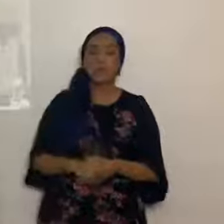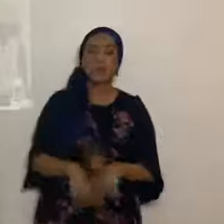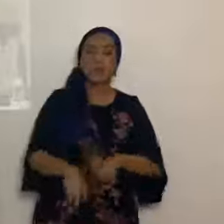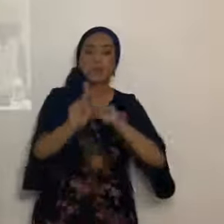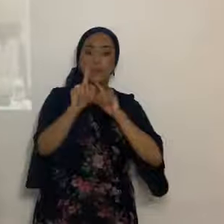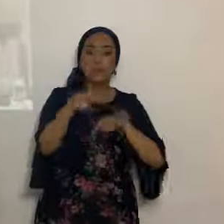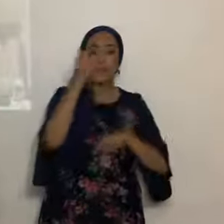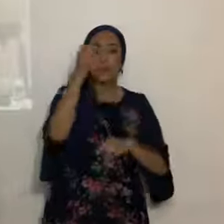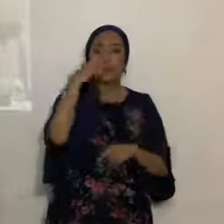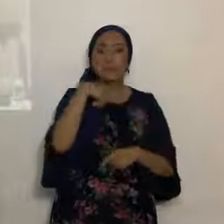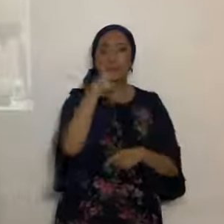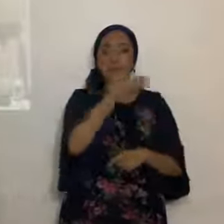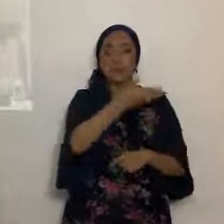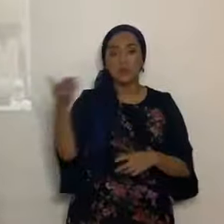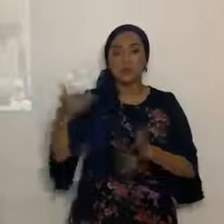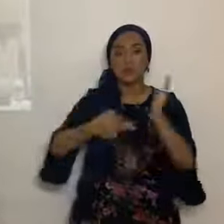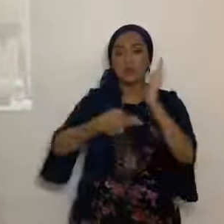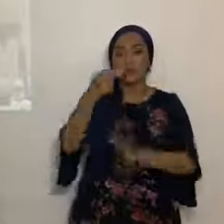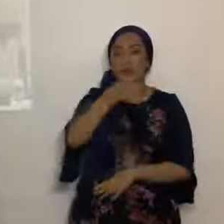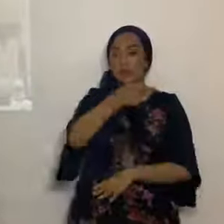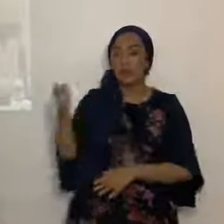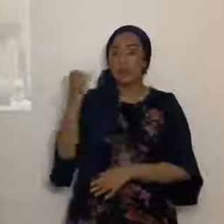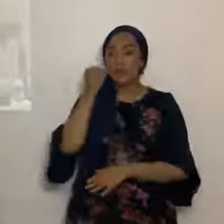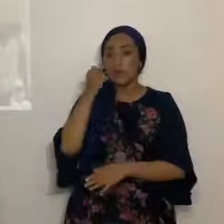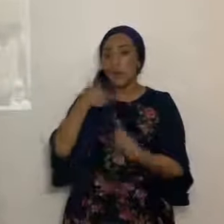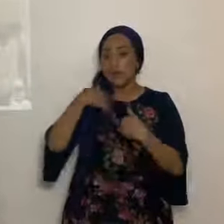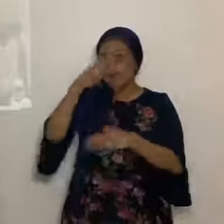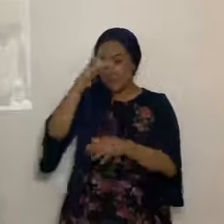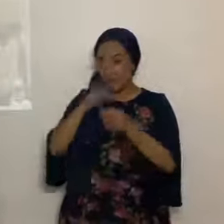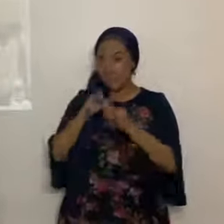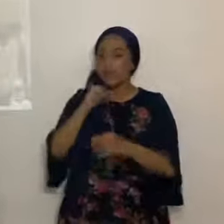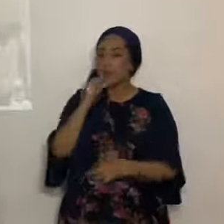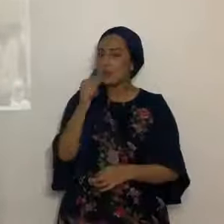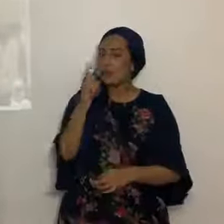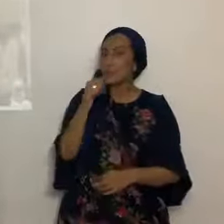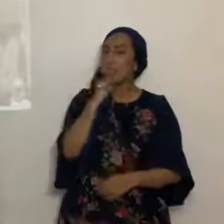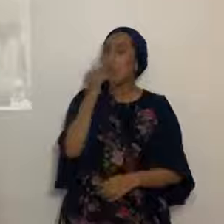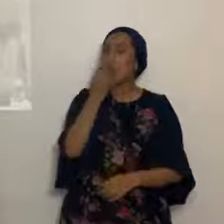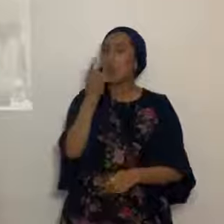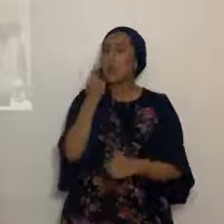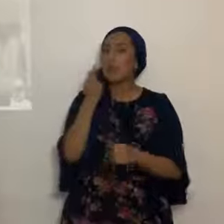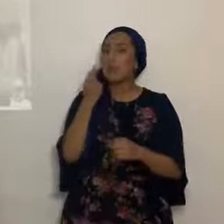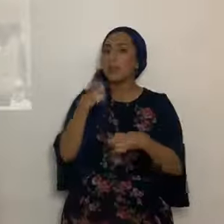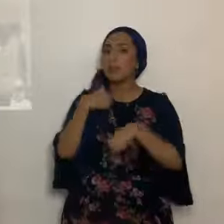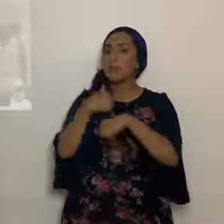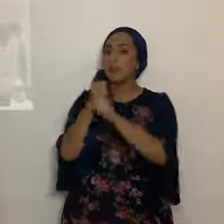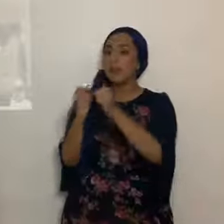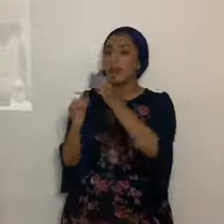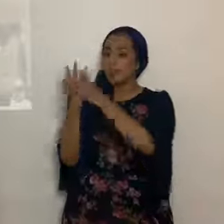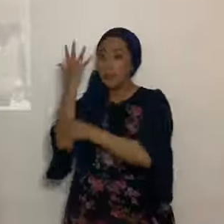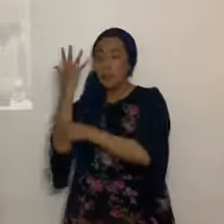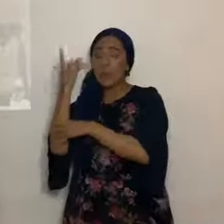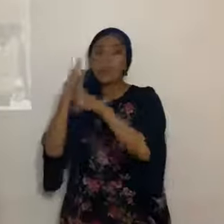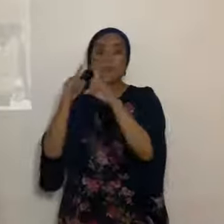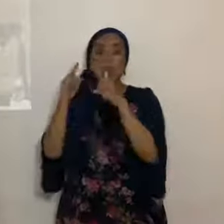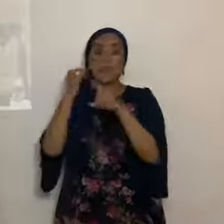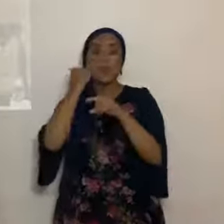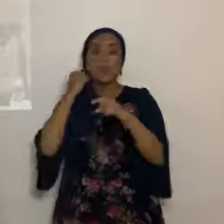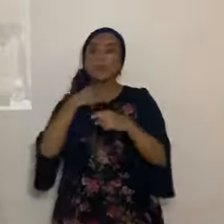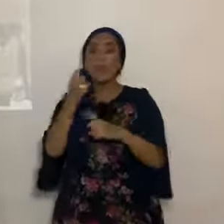Respondiendo Yahshua les dijo, de cierto os digo que si tuvieres fe y no dudares, no solo haréis esto de la higuera, sino que si a este